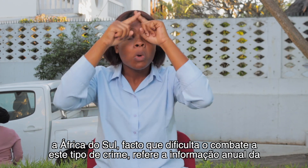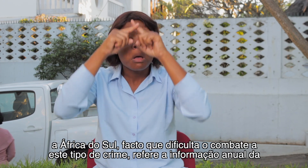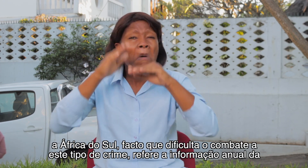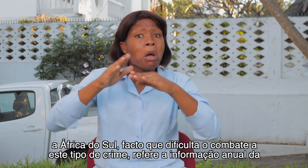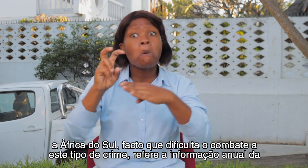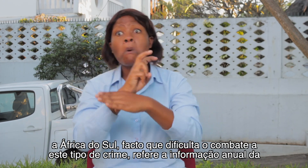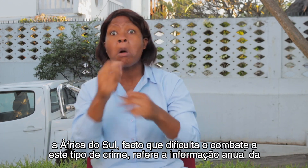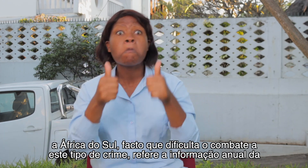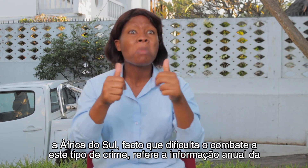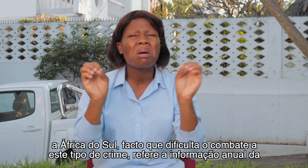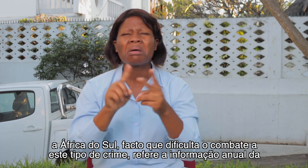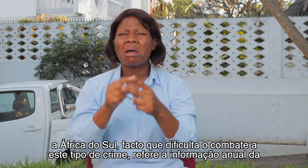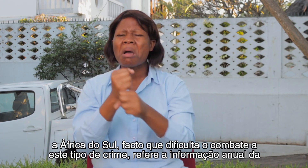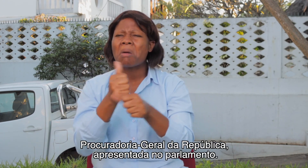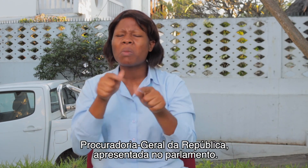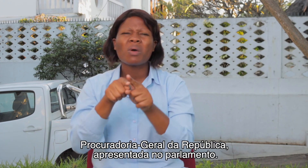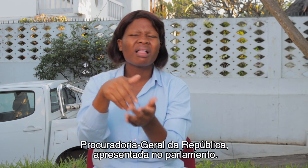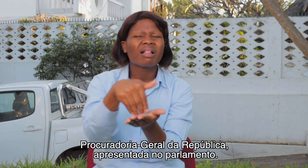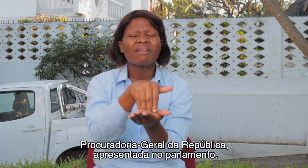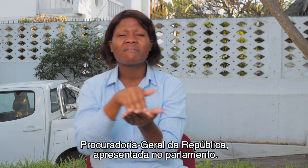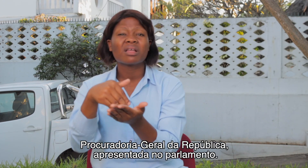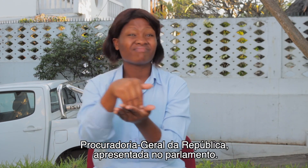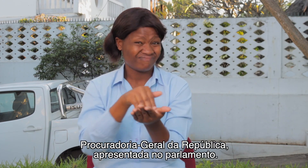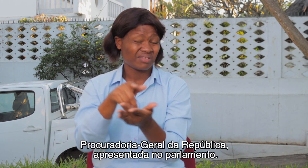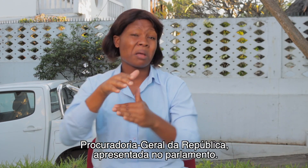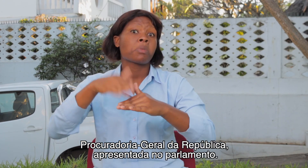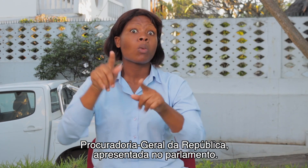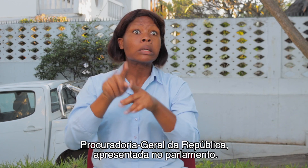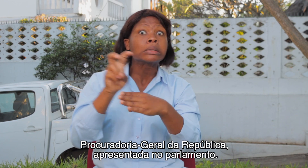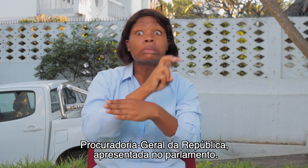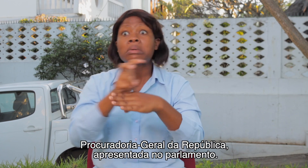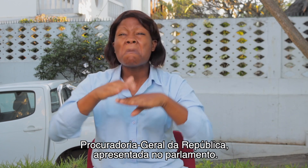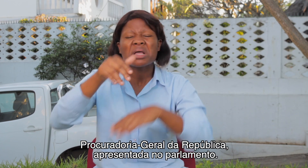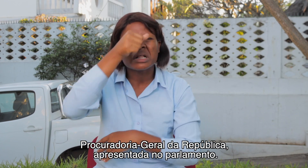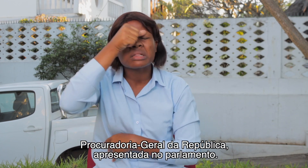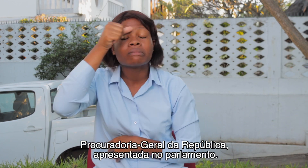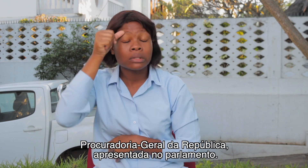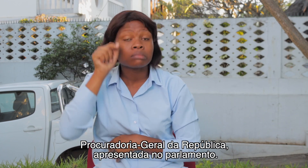refere à informação anual da Procuradoria-Geral da República apresentada no Parlamento.